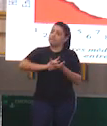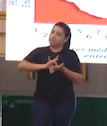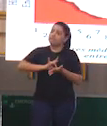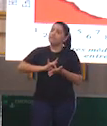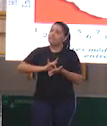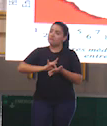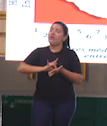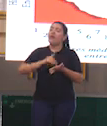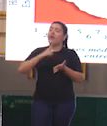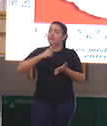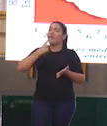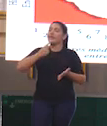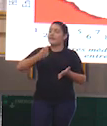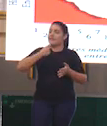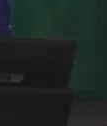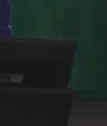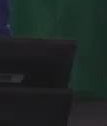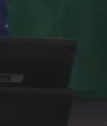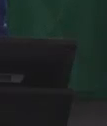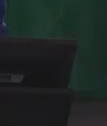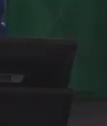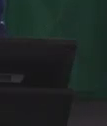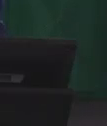a descamação do endométrio.